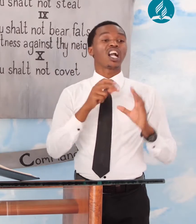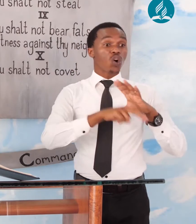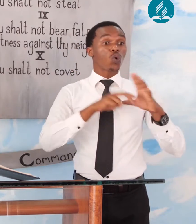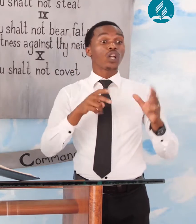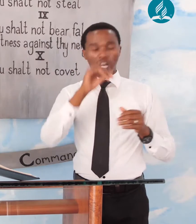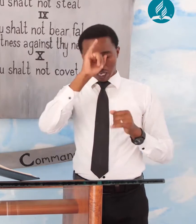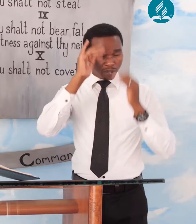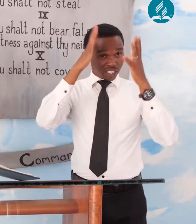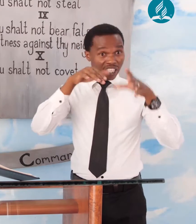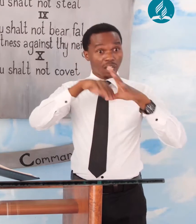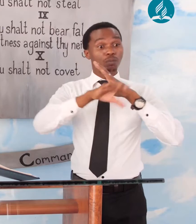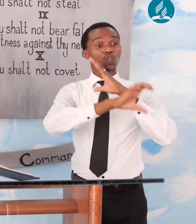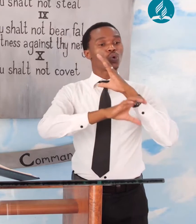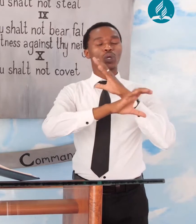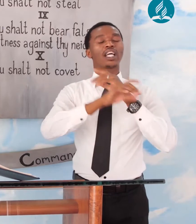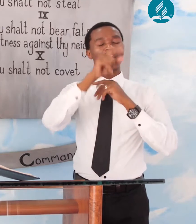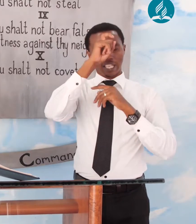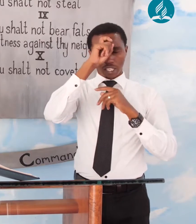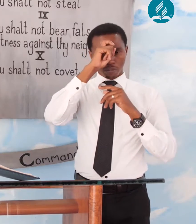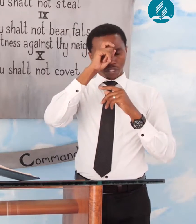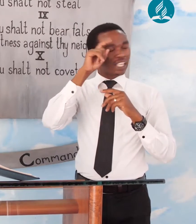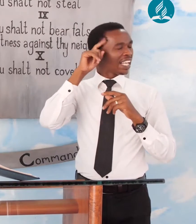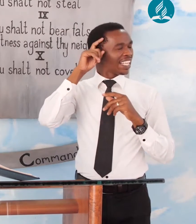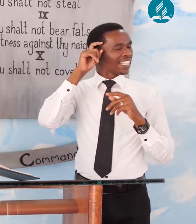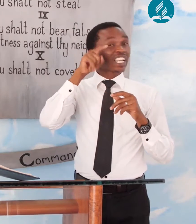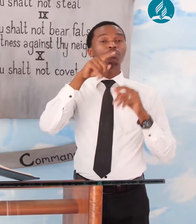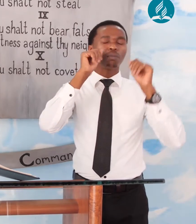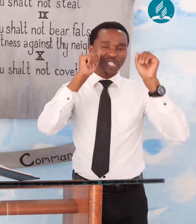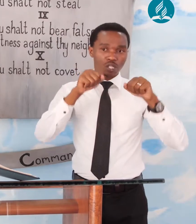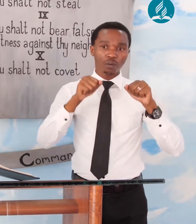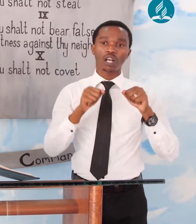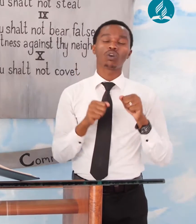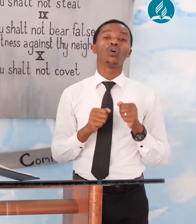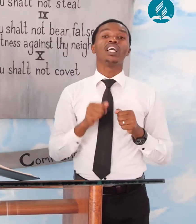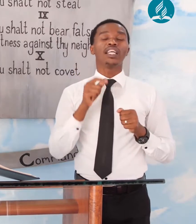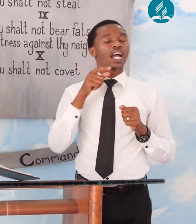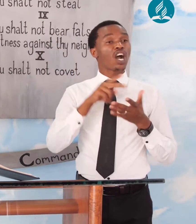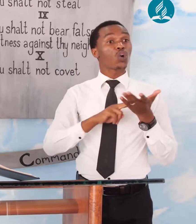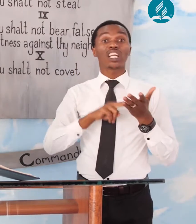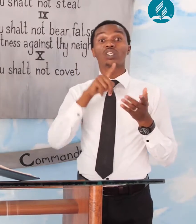yibwiraga ko ari byo azakoresha kugira ngo akure ubwoko bw'Abisirayeli mu Egiputa